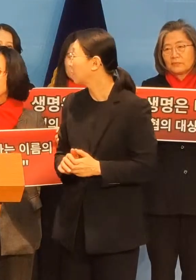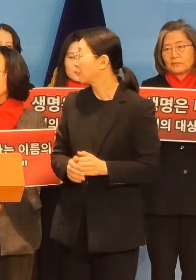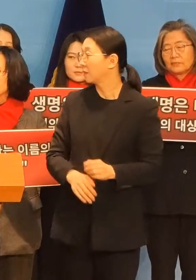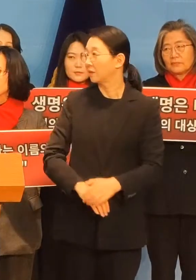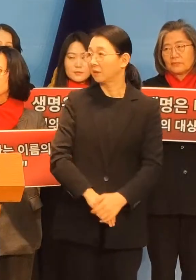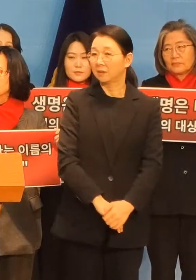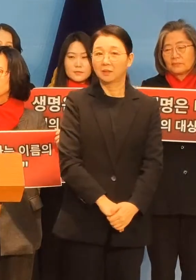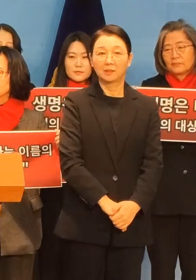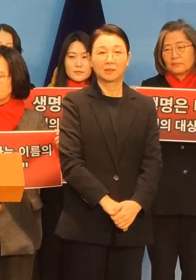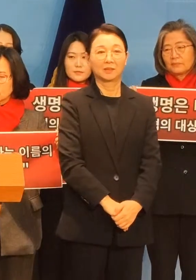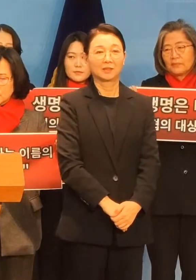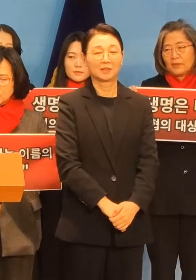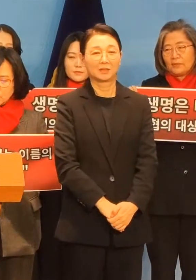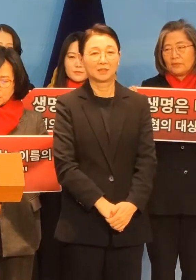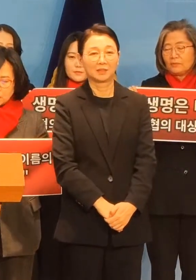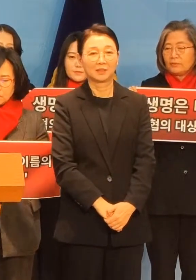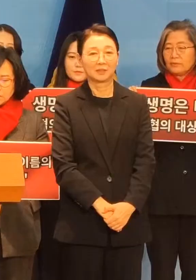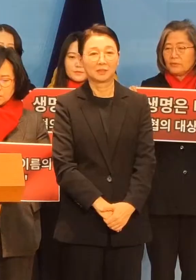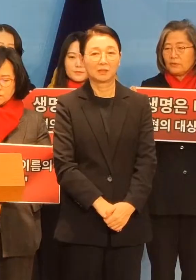네,